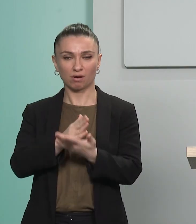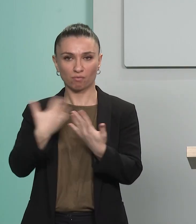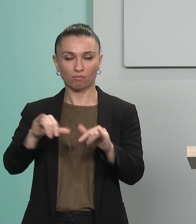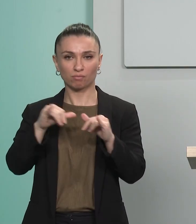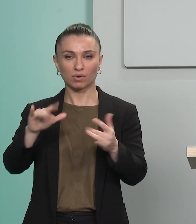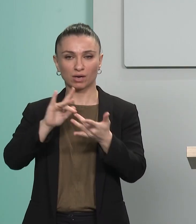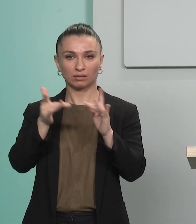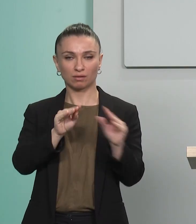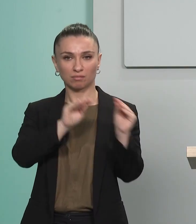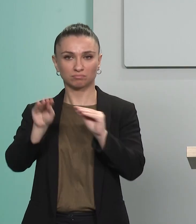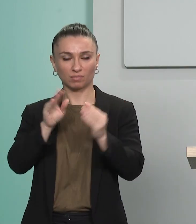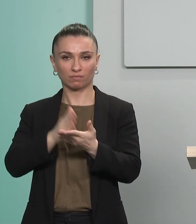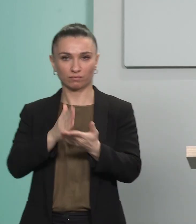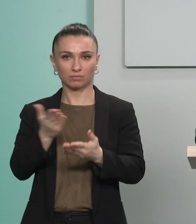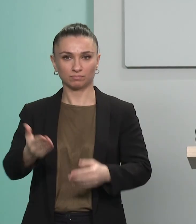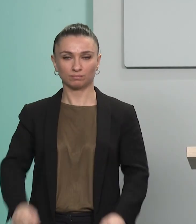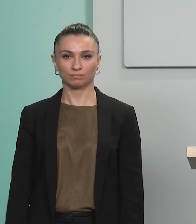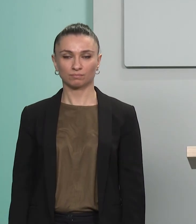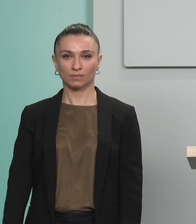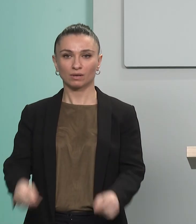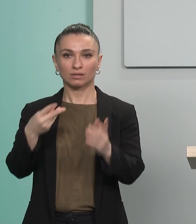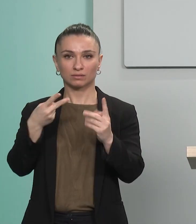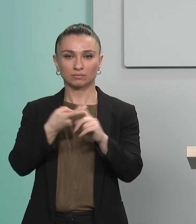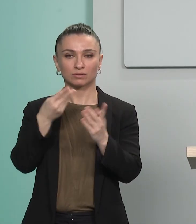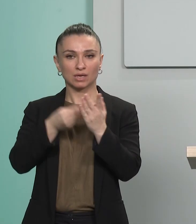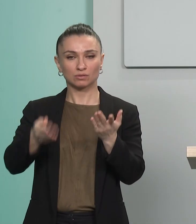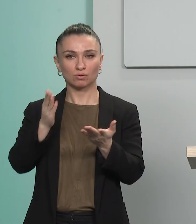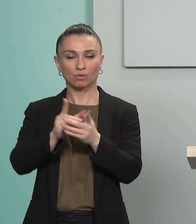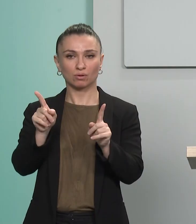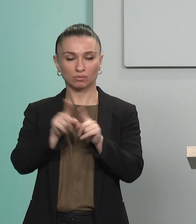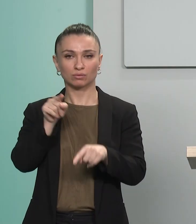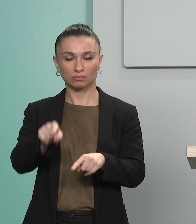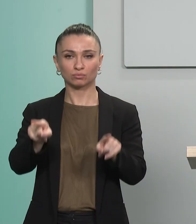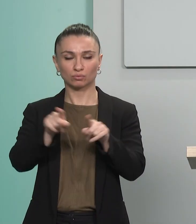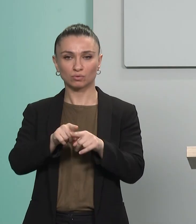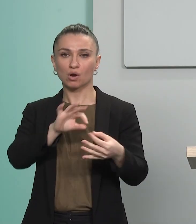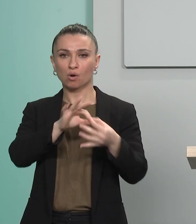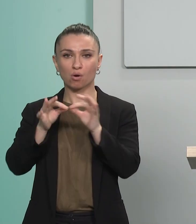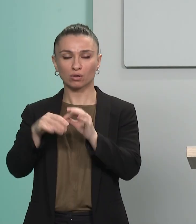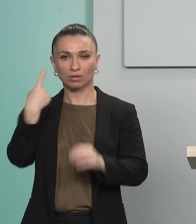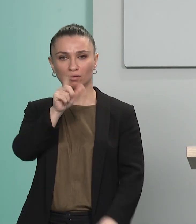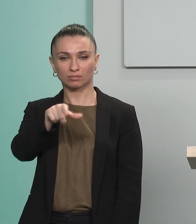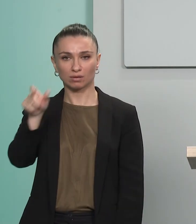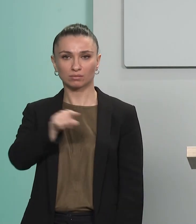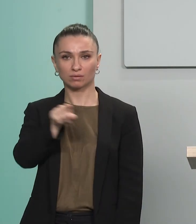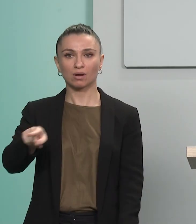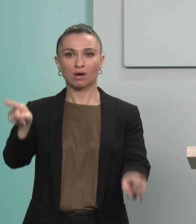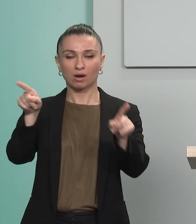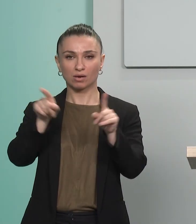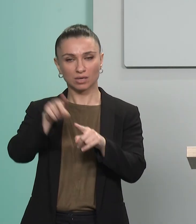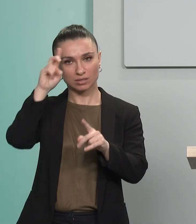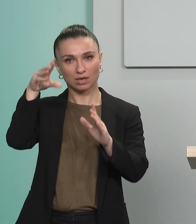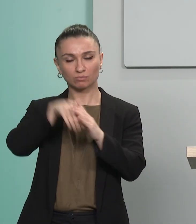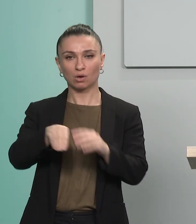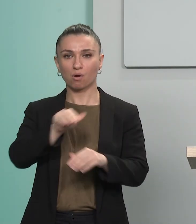აქვს სოციალურ ქსელებშიც. ზეწოლა ხორციელდება როგორც ინდივიდუალურად კონკრეტულ პერსონებზე, ისე